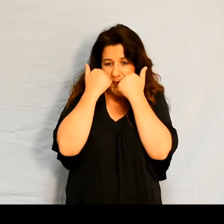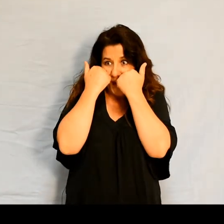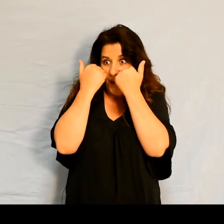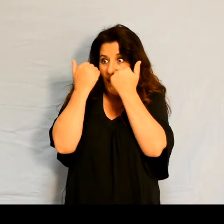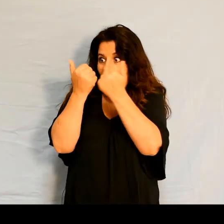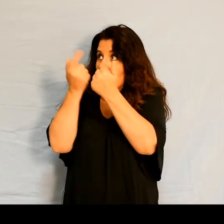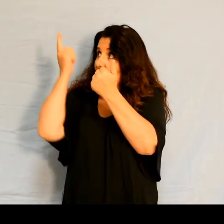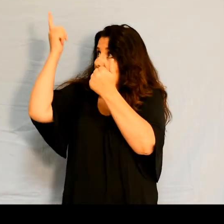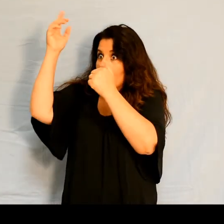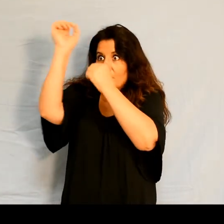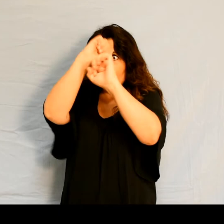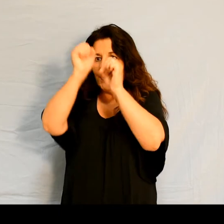parlé.